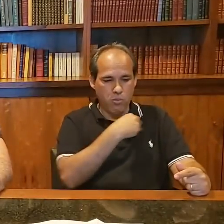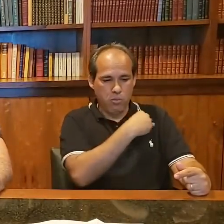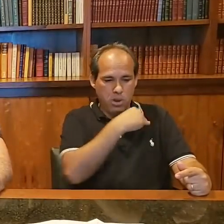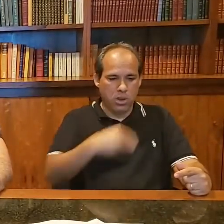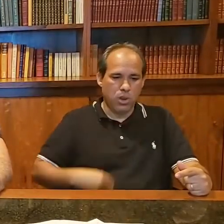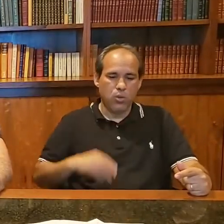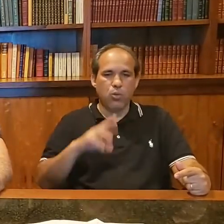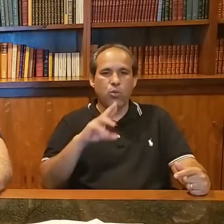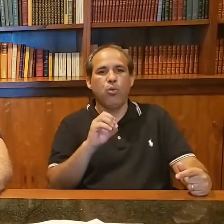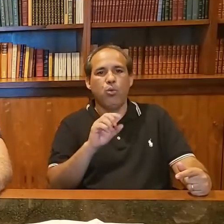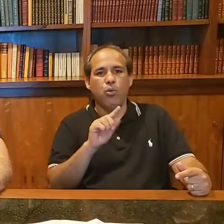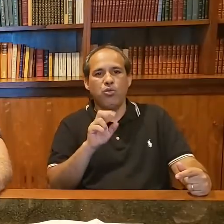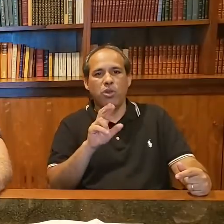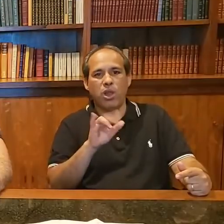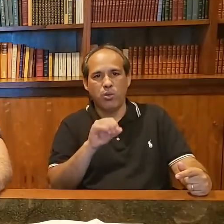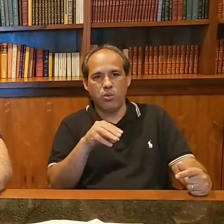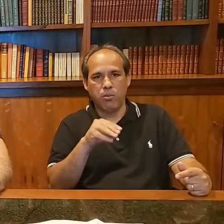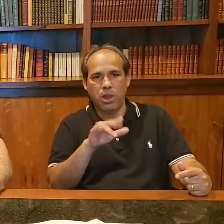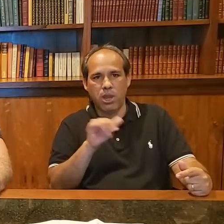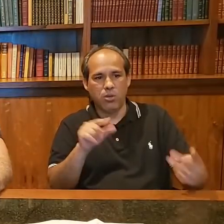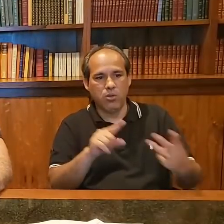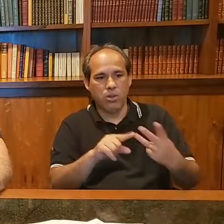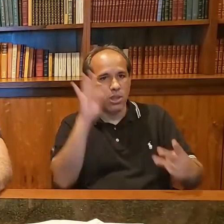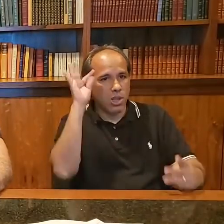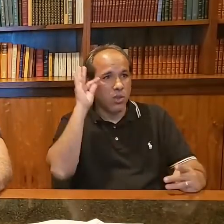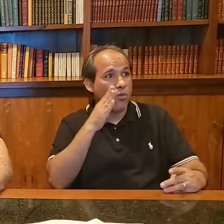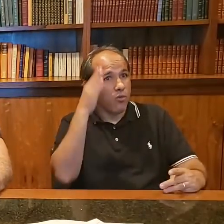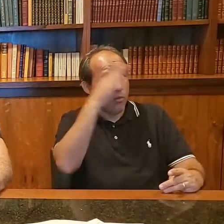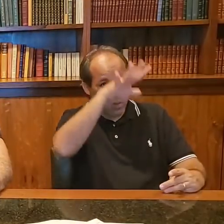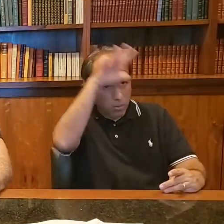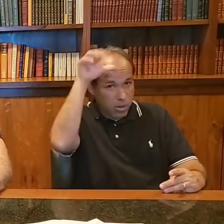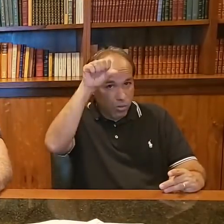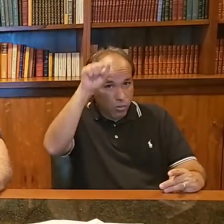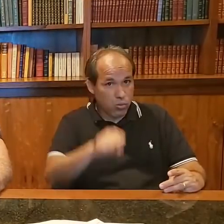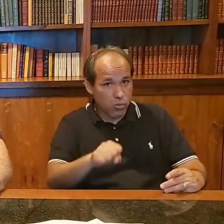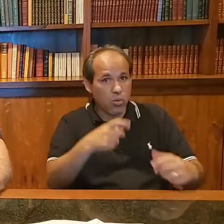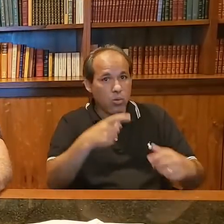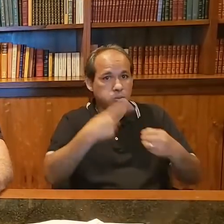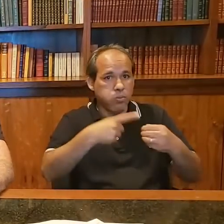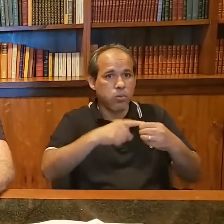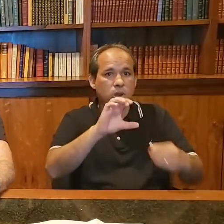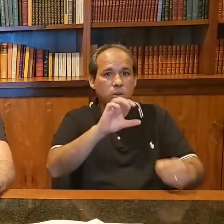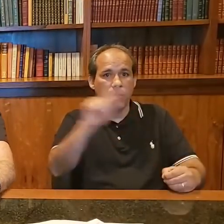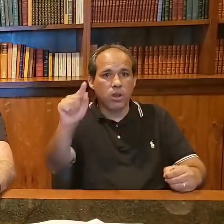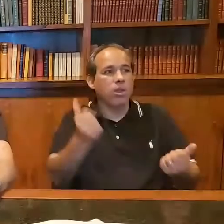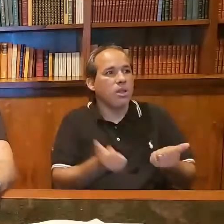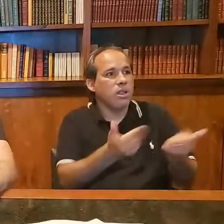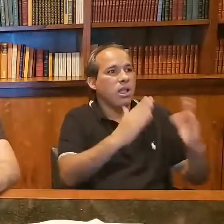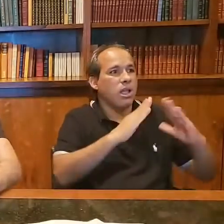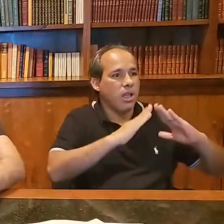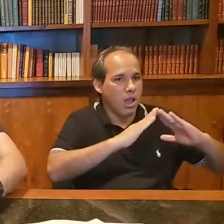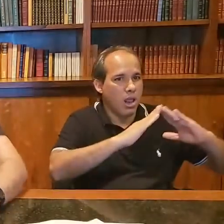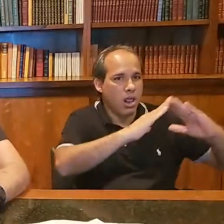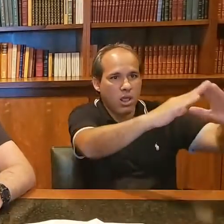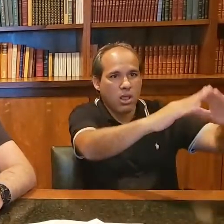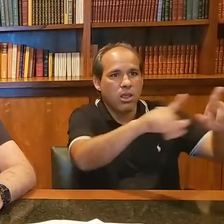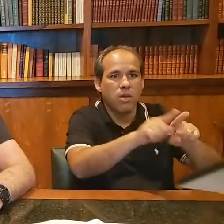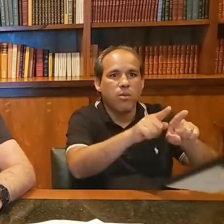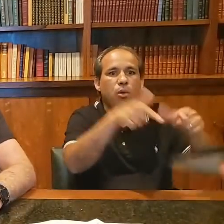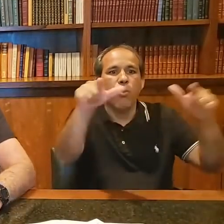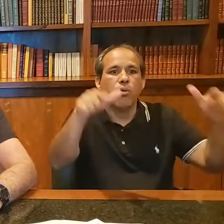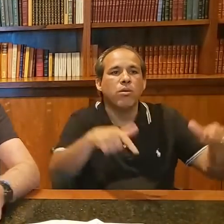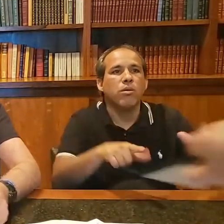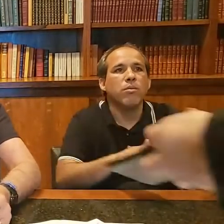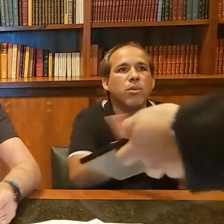e ministra Tereza Cristina, estaremos em Campo Grande, Mato Grosso do Sul, entregando casas e alguns títulos de águas da União. Obrigado. Valeu, Jorge.